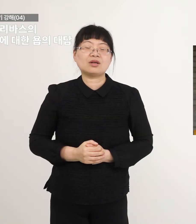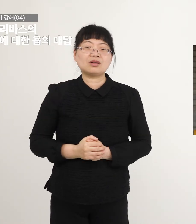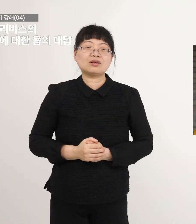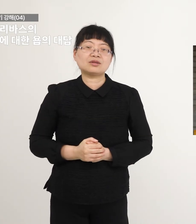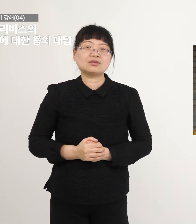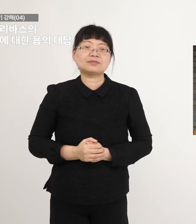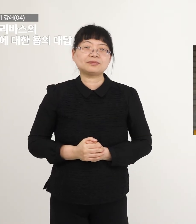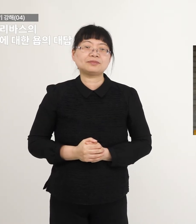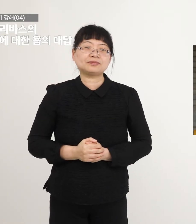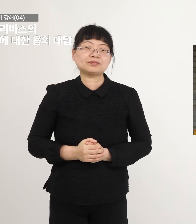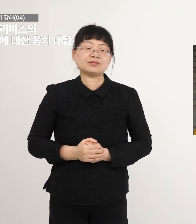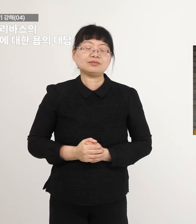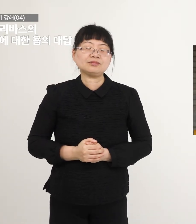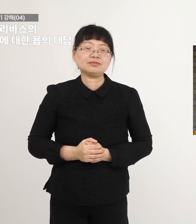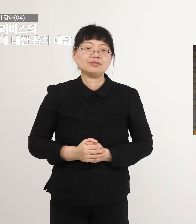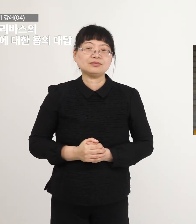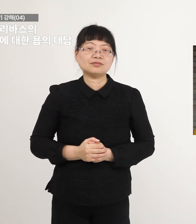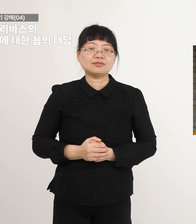신이세요.